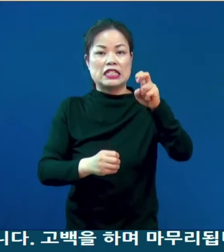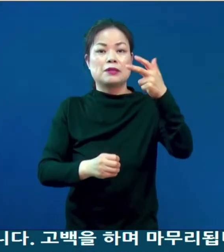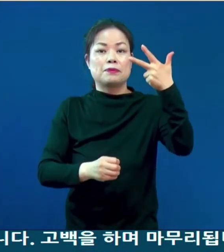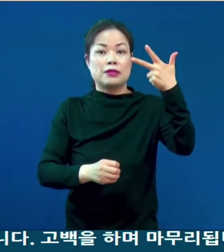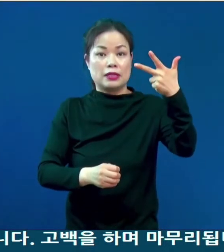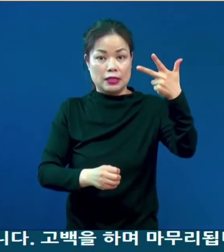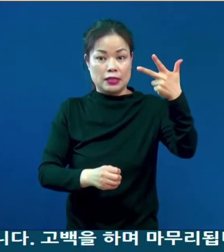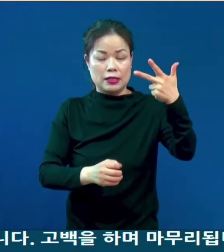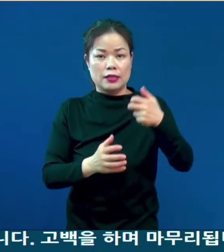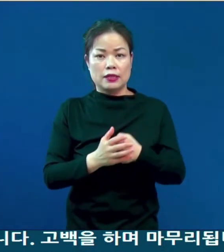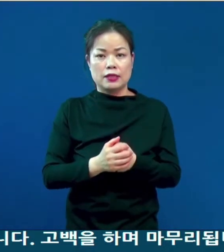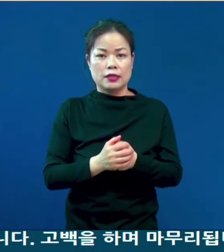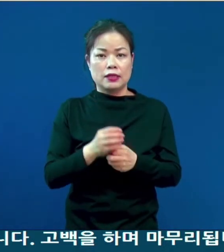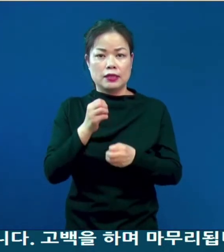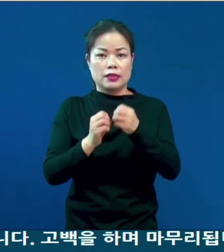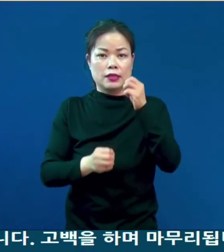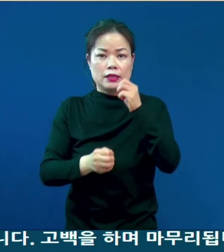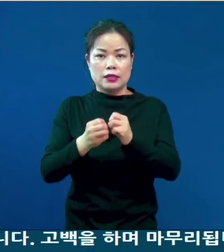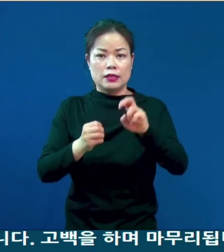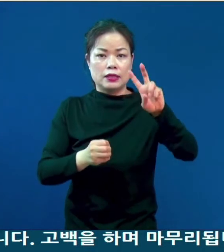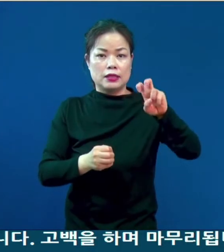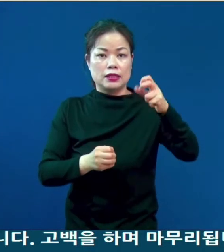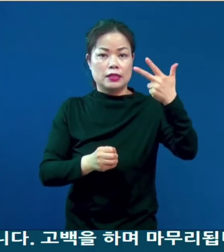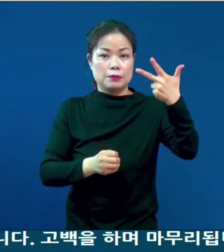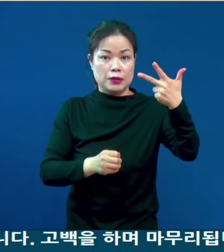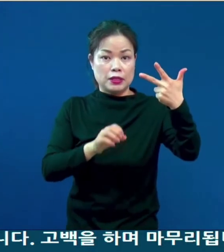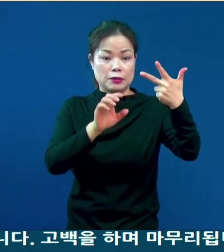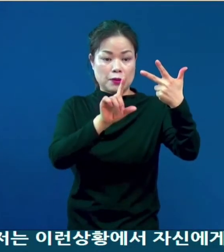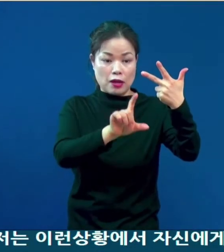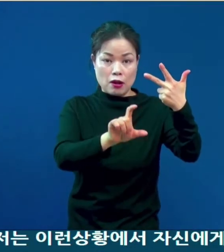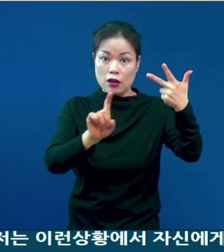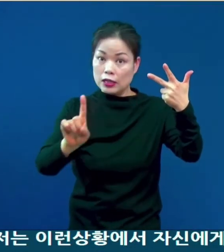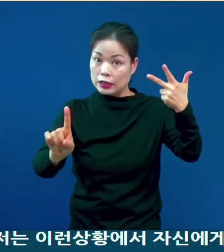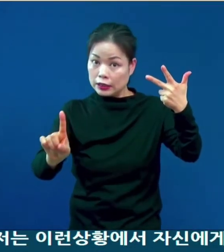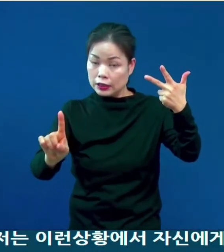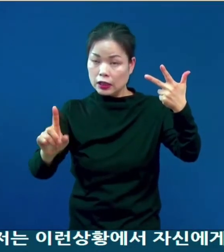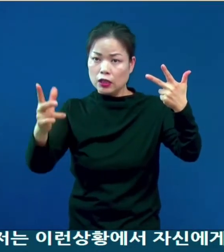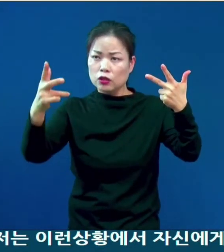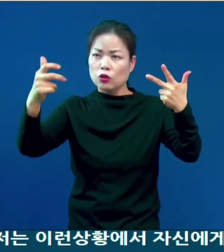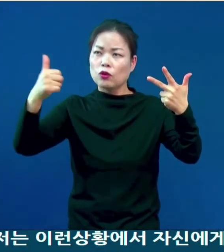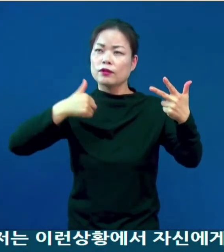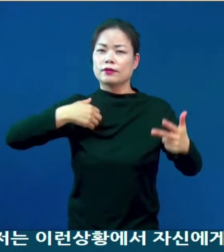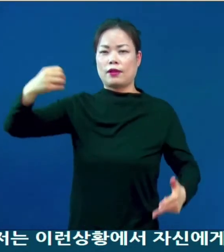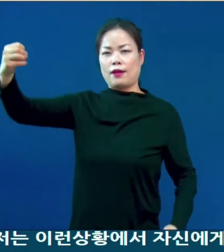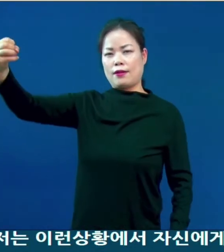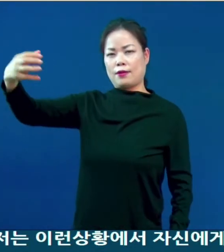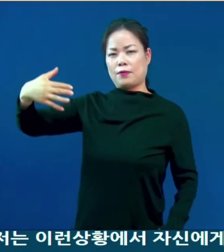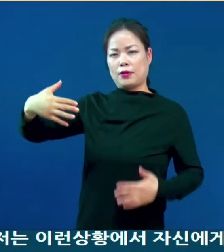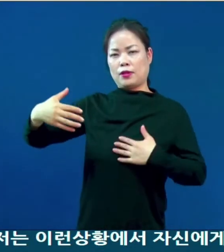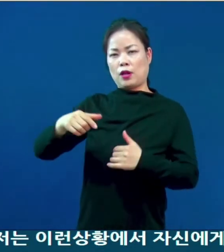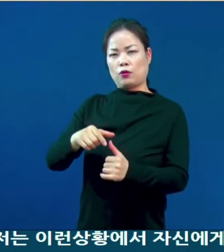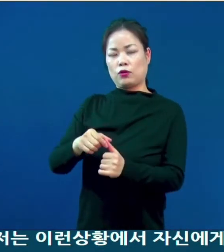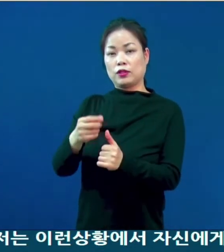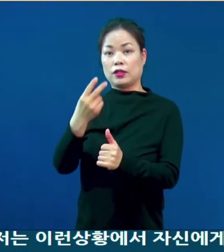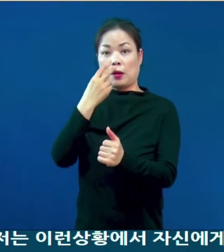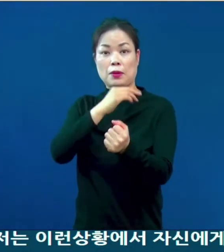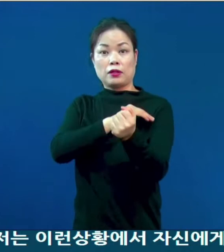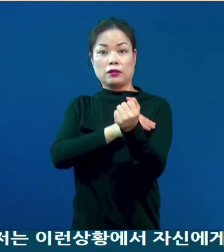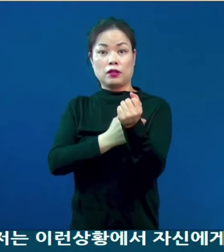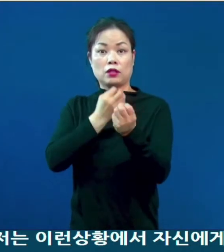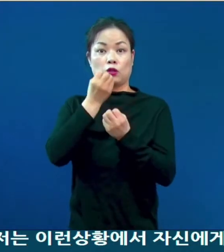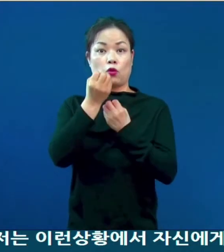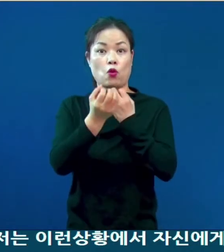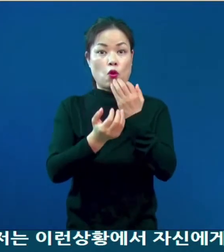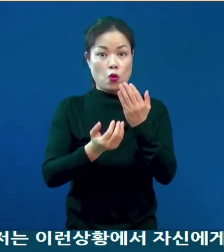돌아오겠습니다. 시편 27편 1절에 여호와가 나의 빛, 나의 구원, 나의 생명의 능력을